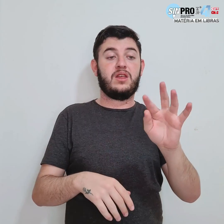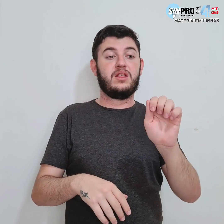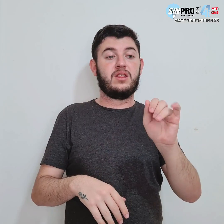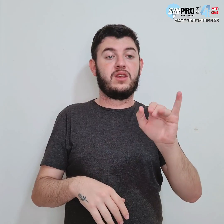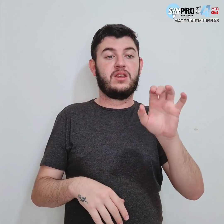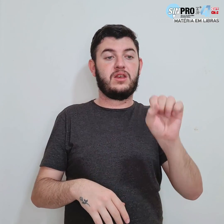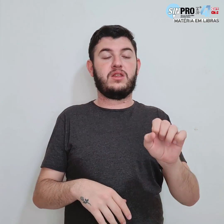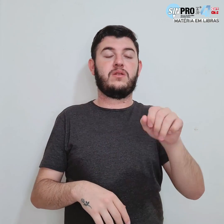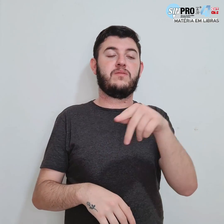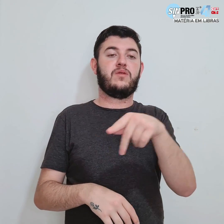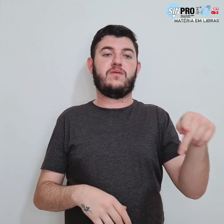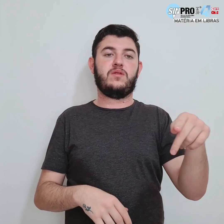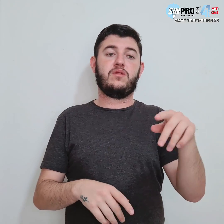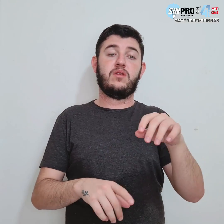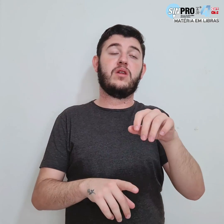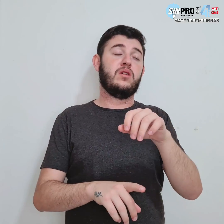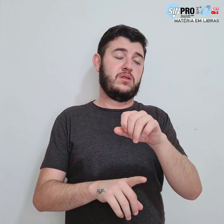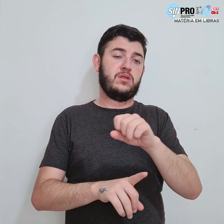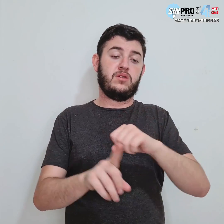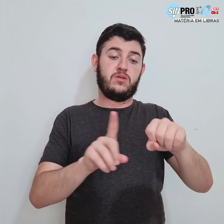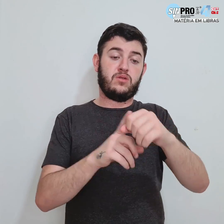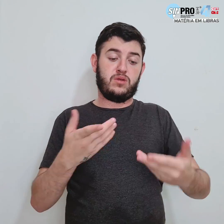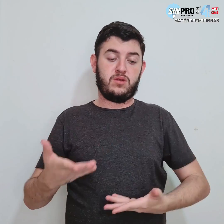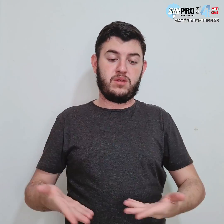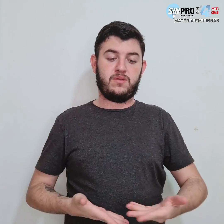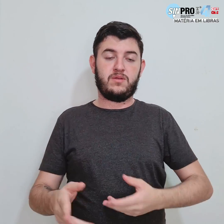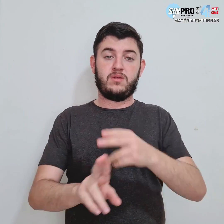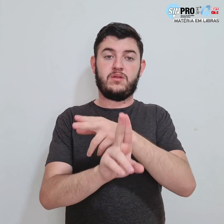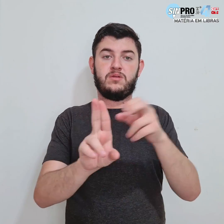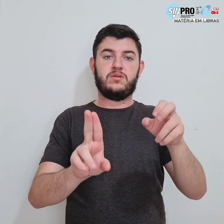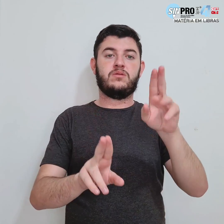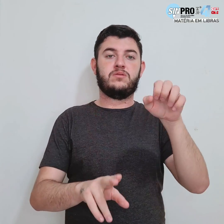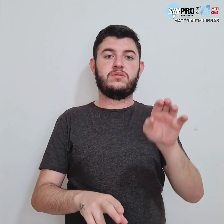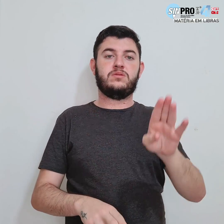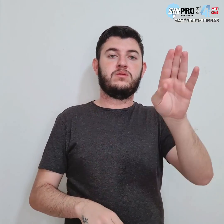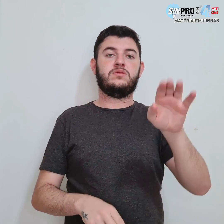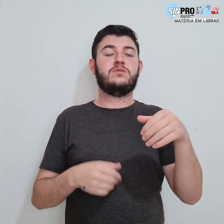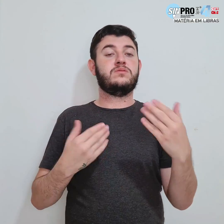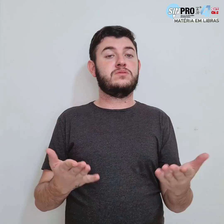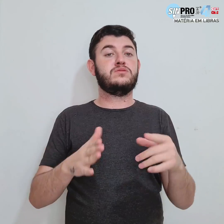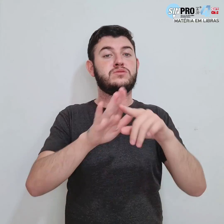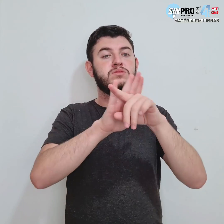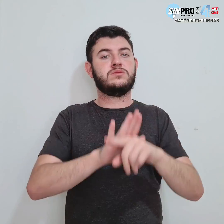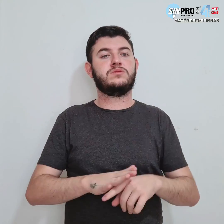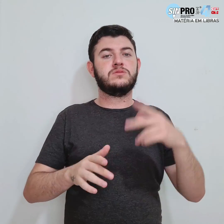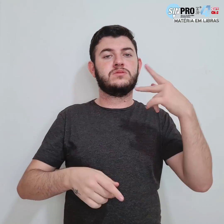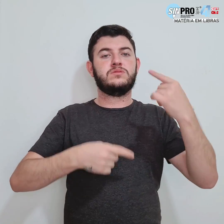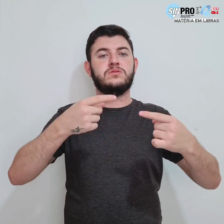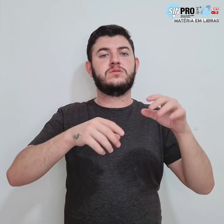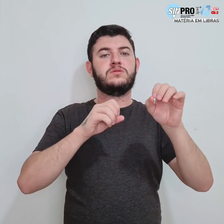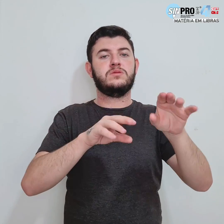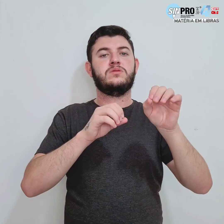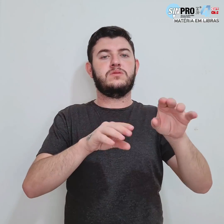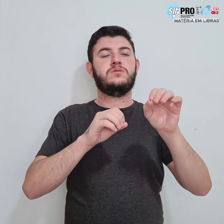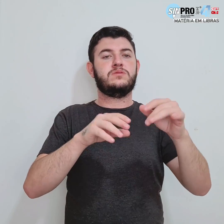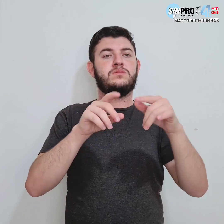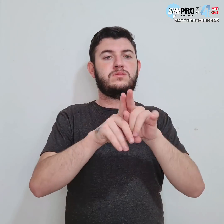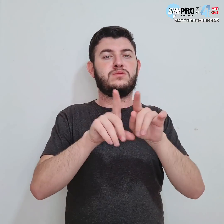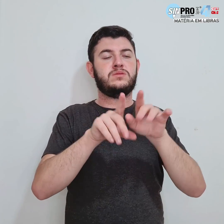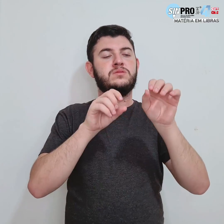Negreiros, professora do Serviço Social da Universidade de Brasília, a UNB, pesquisadora de políticas educacionais